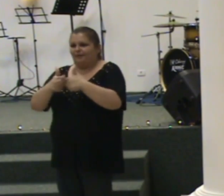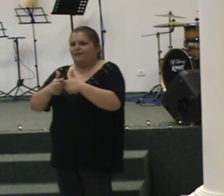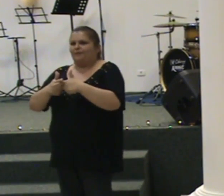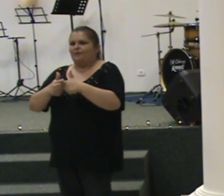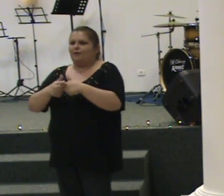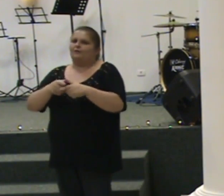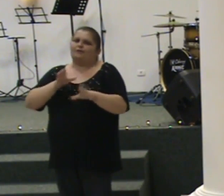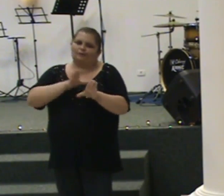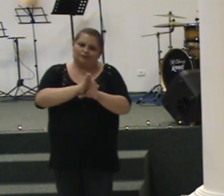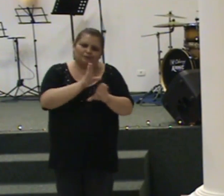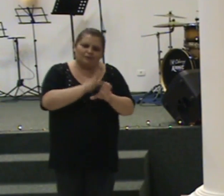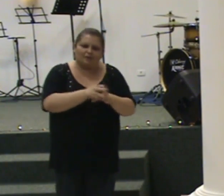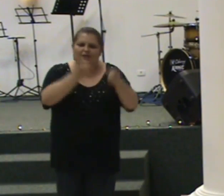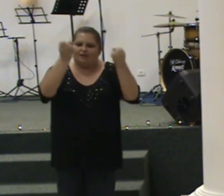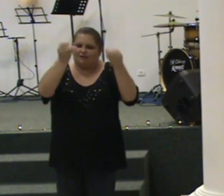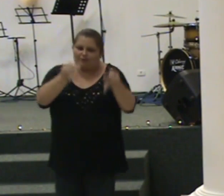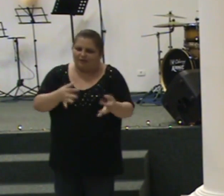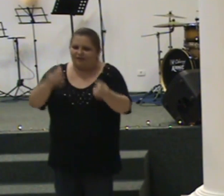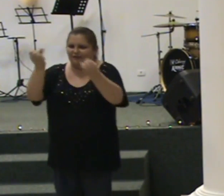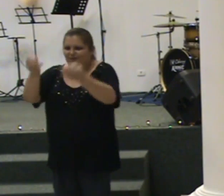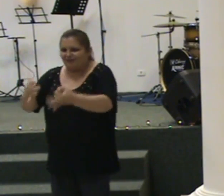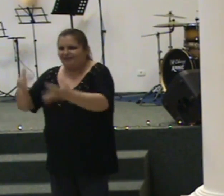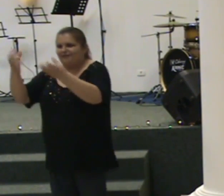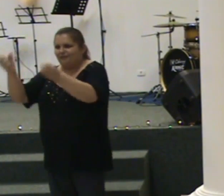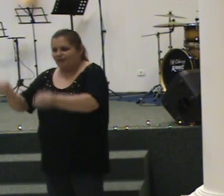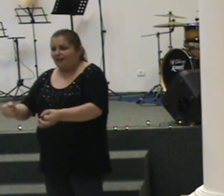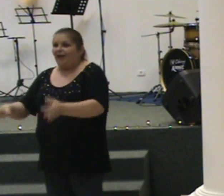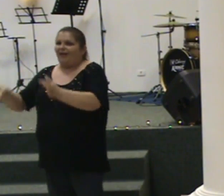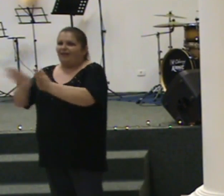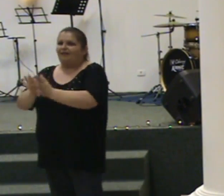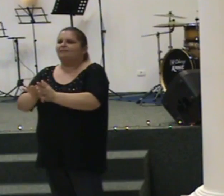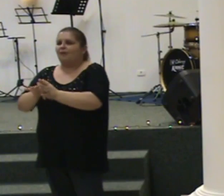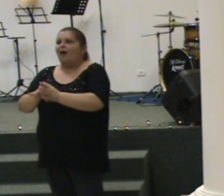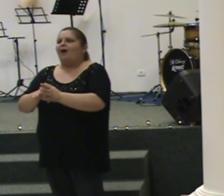vencer. Agora eu pergunto,